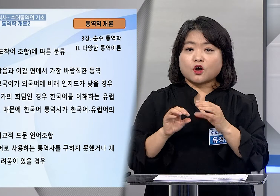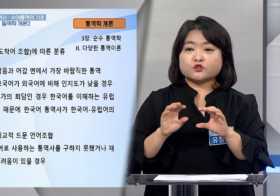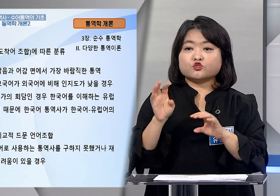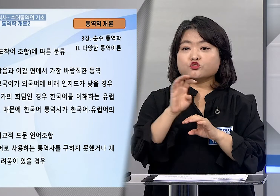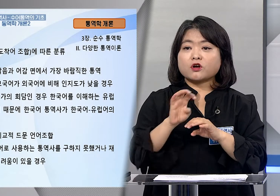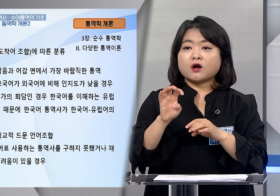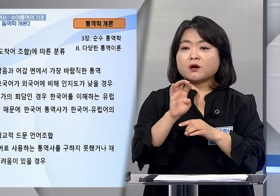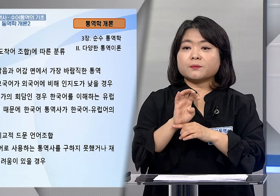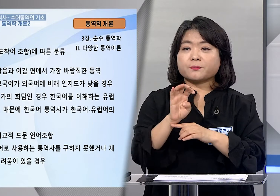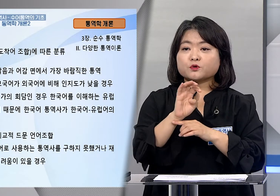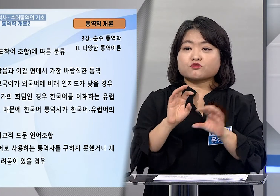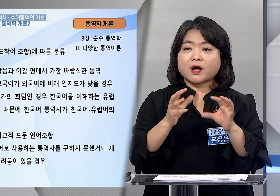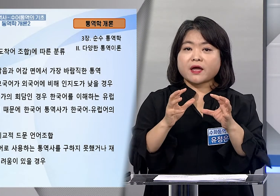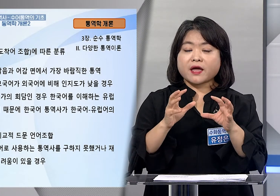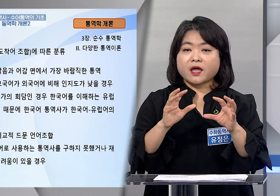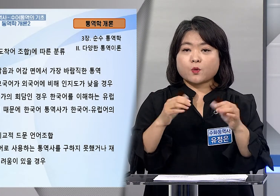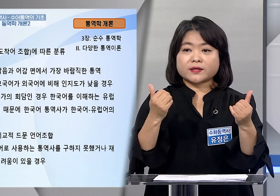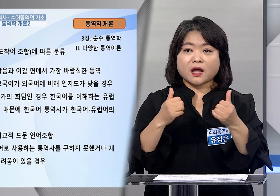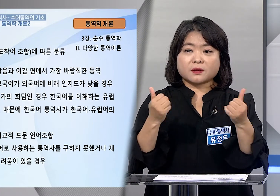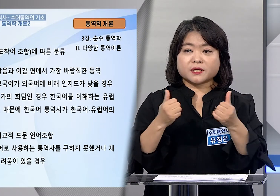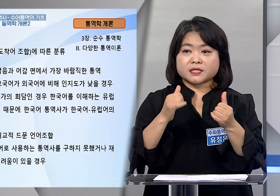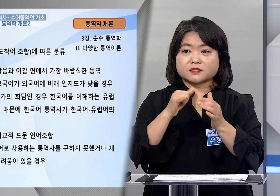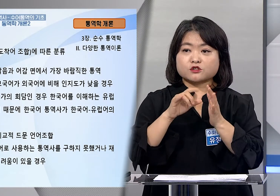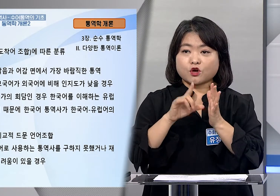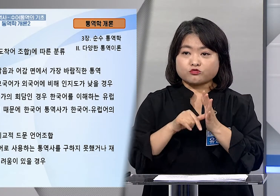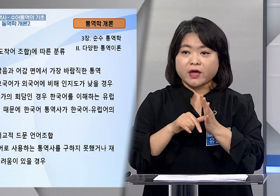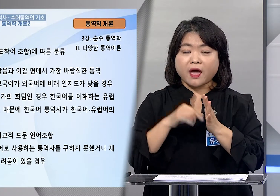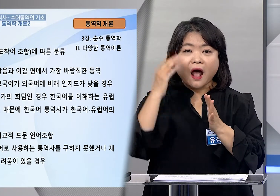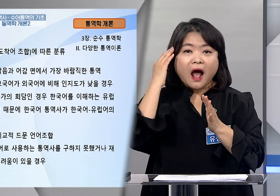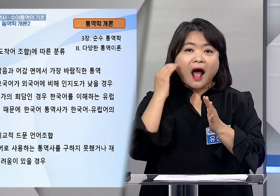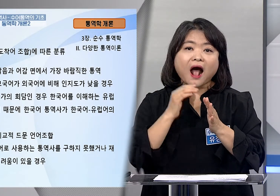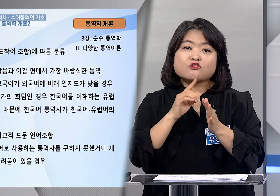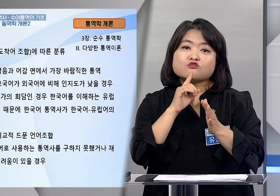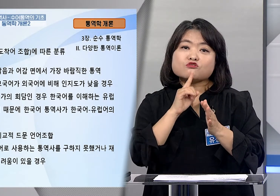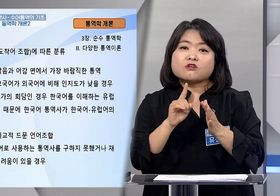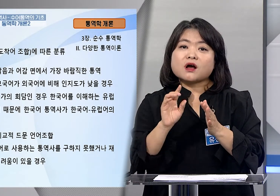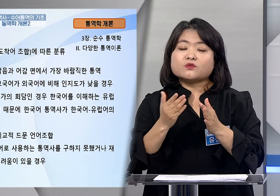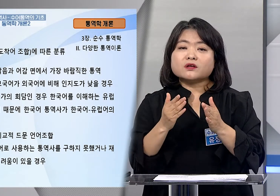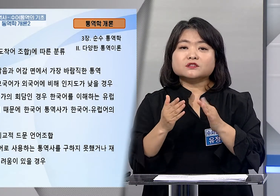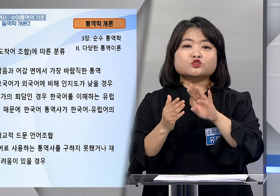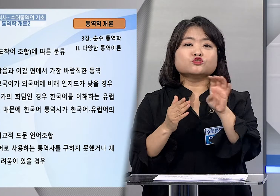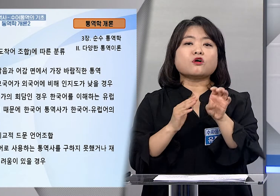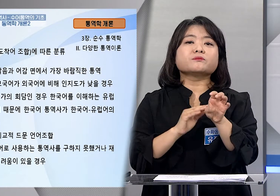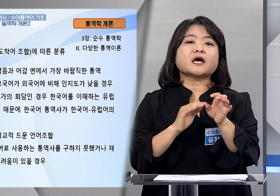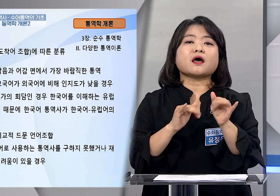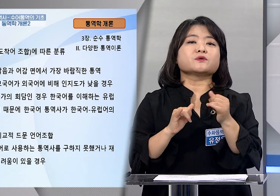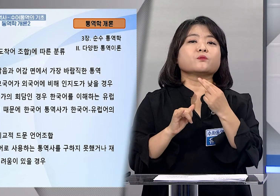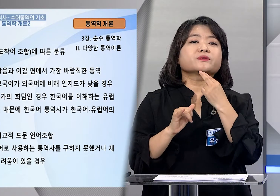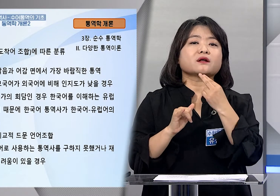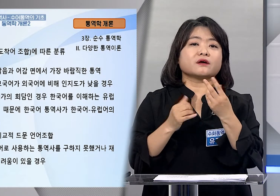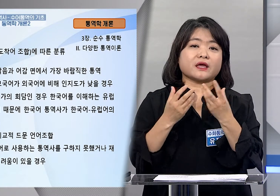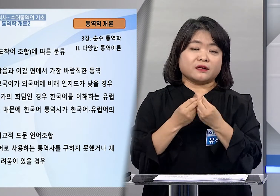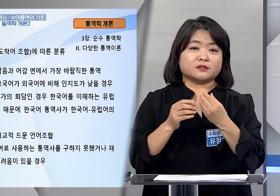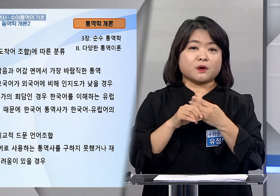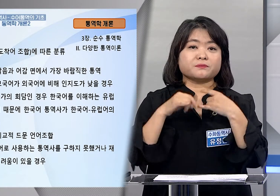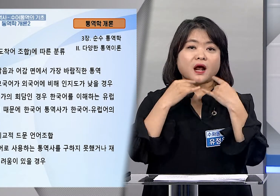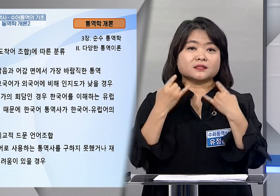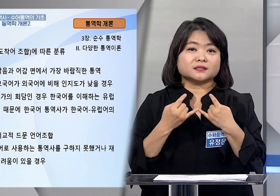유럽 국가에 회담이 있을 경우에 한국어가 되는 유럽 사람이 없다는 거예요. 예를 들면 프랑스